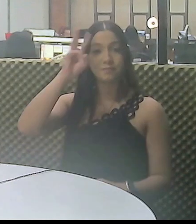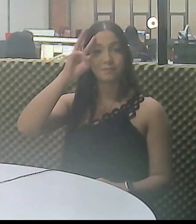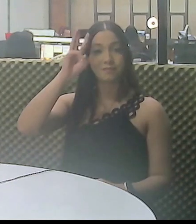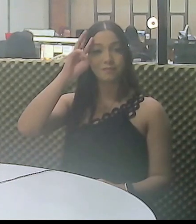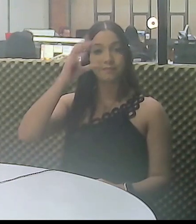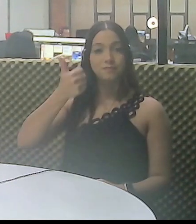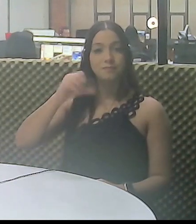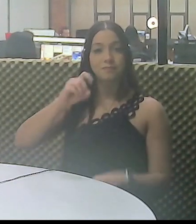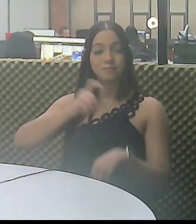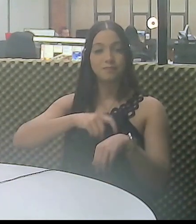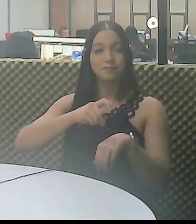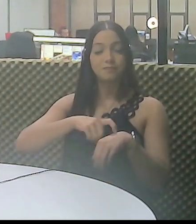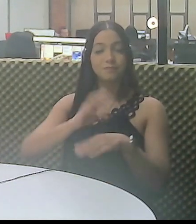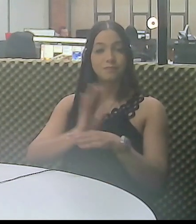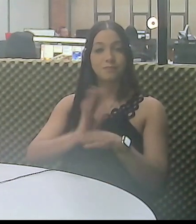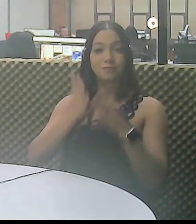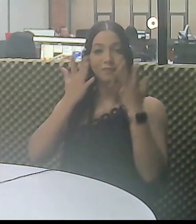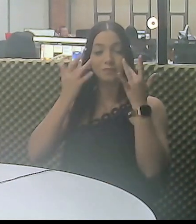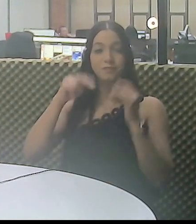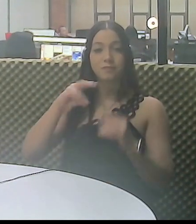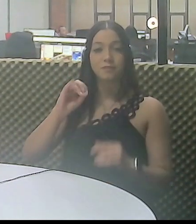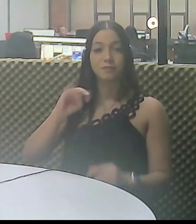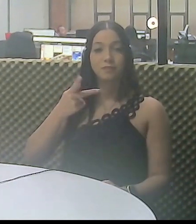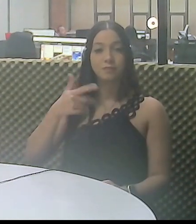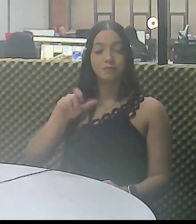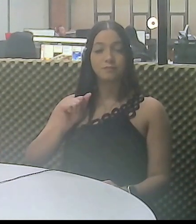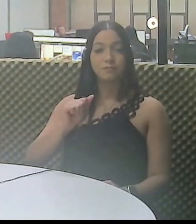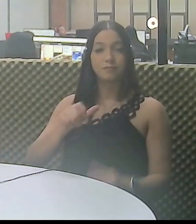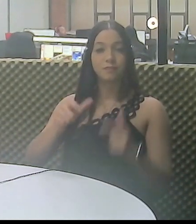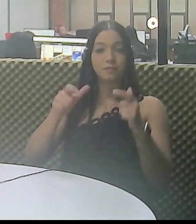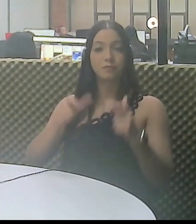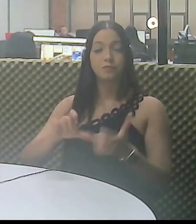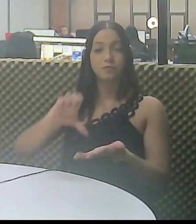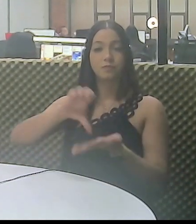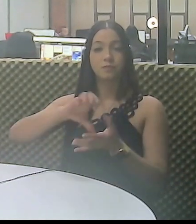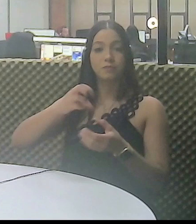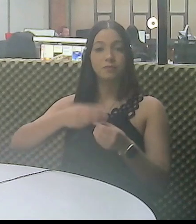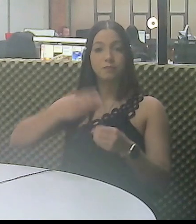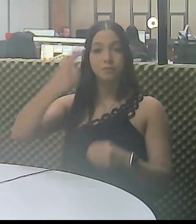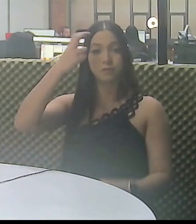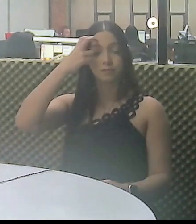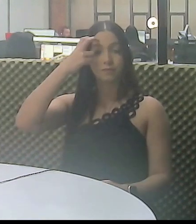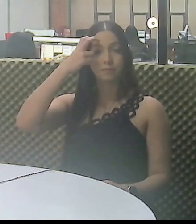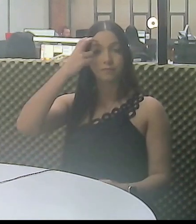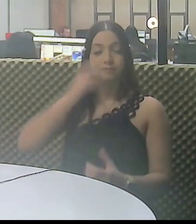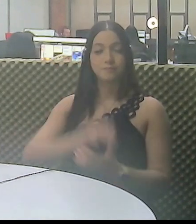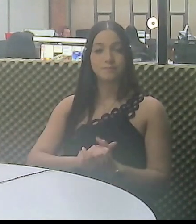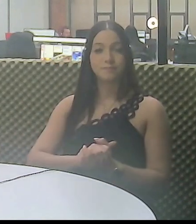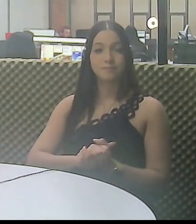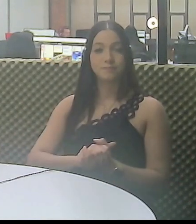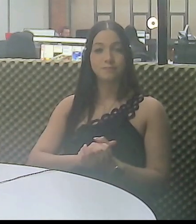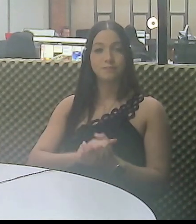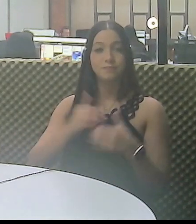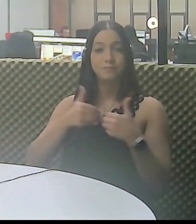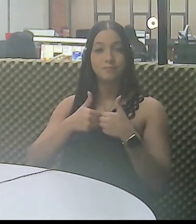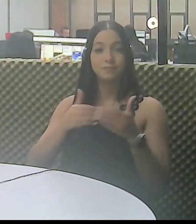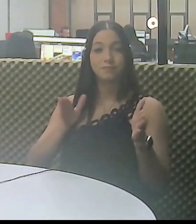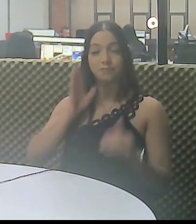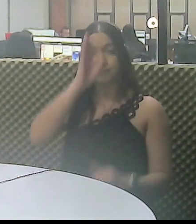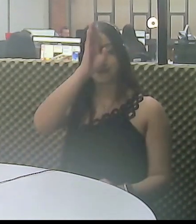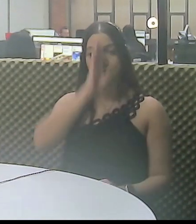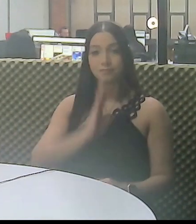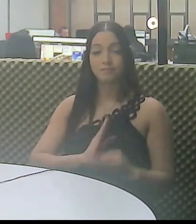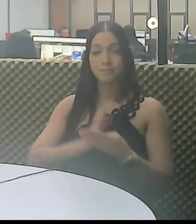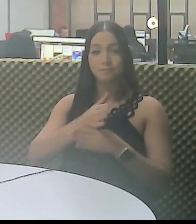às 19h, no Cine Teatro Nininha Rocha, localizado no Centro Municipal de Cultura. Com entrada gratuita,